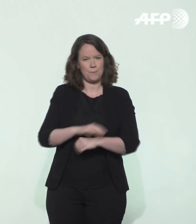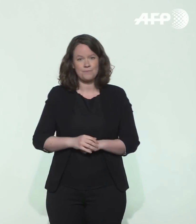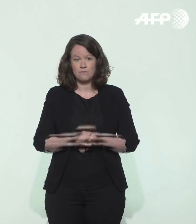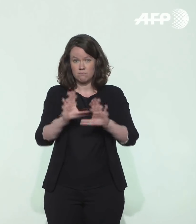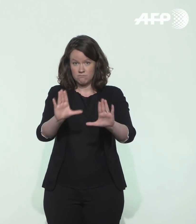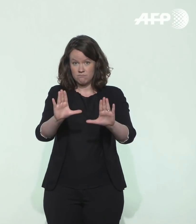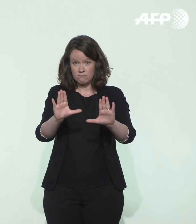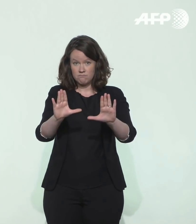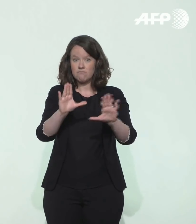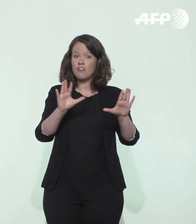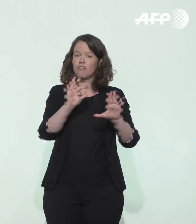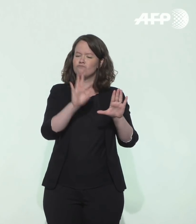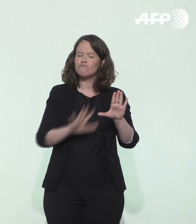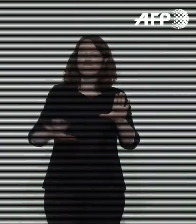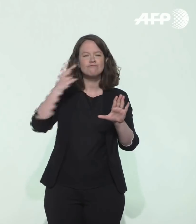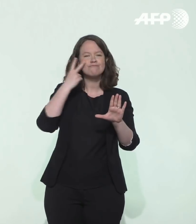changent absolument rien